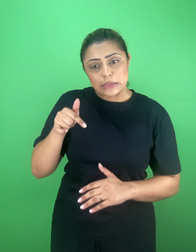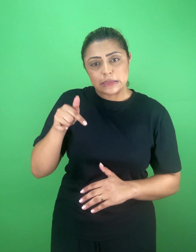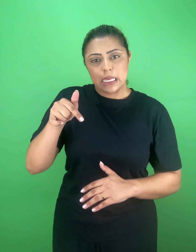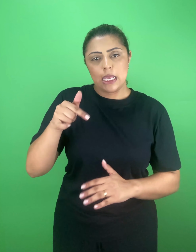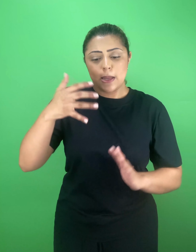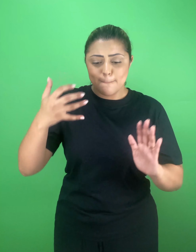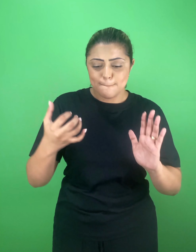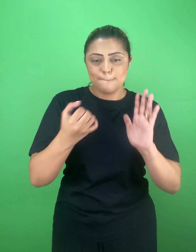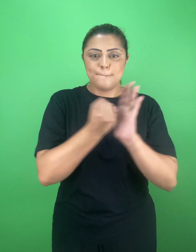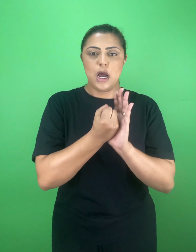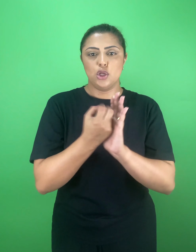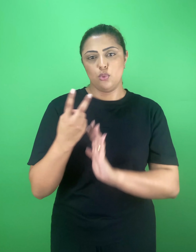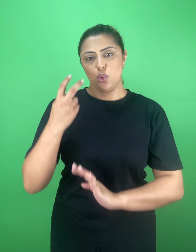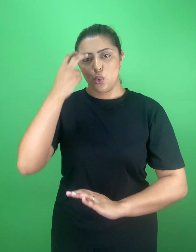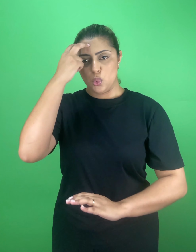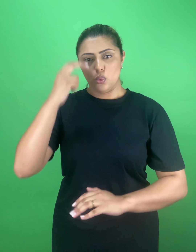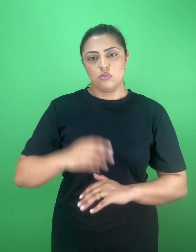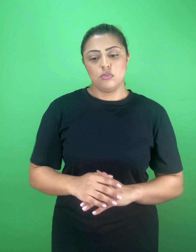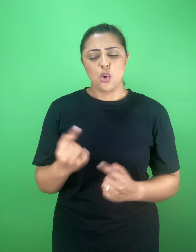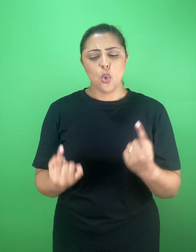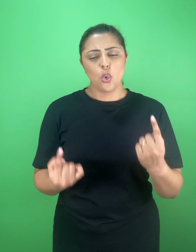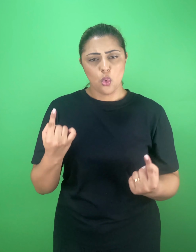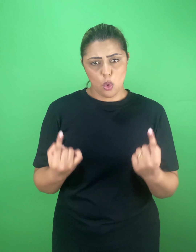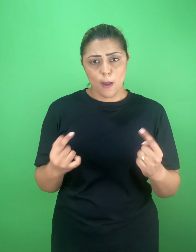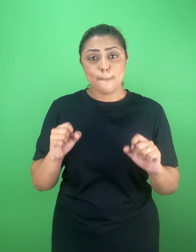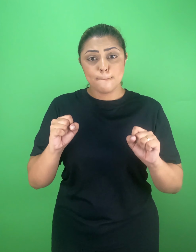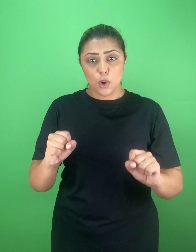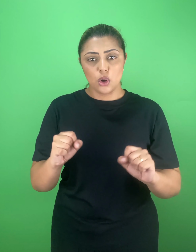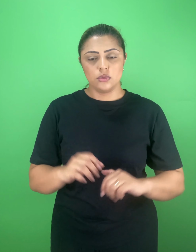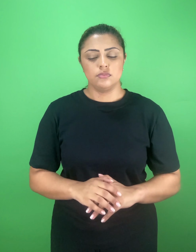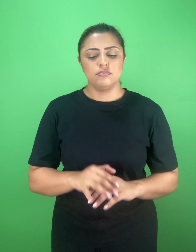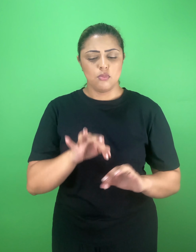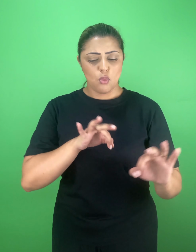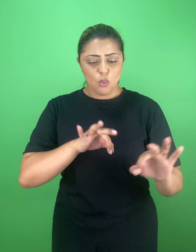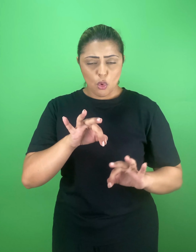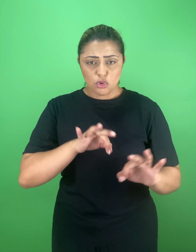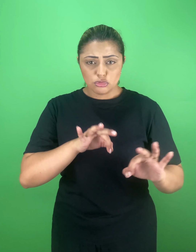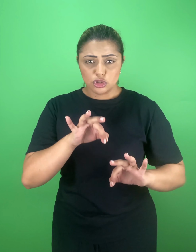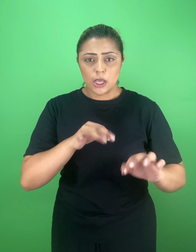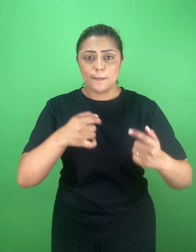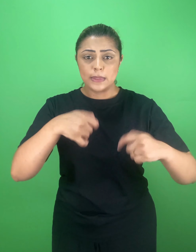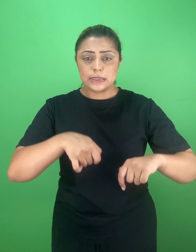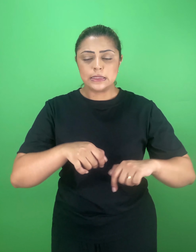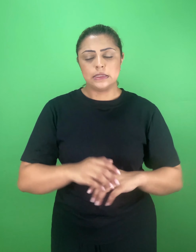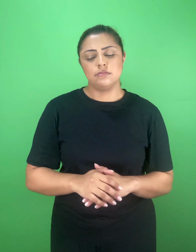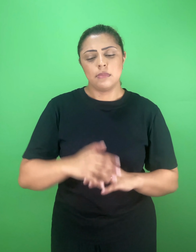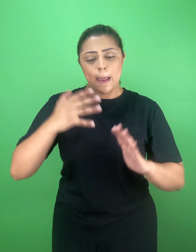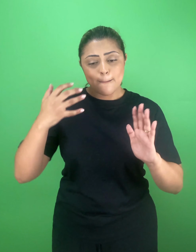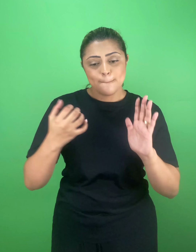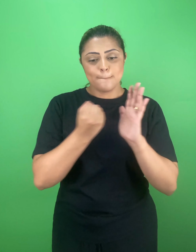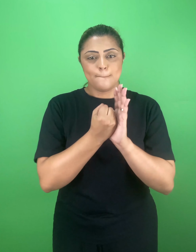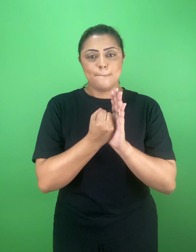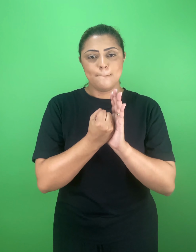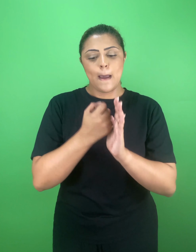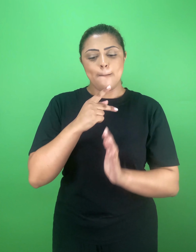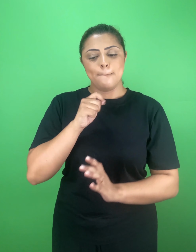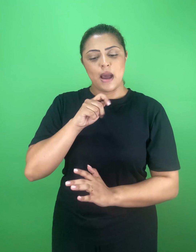cultural Podem concorrer nesta categoria projetos que disponham sobre patrimônio cultural, material ou